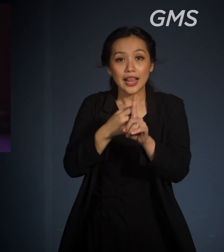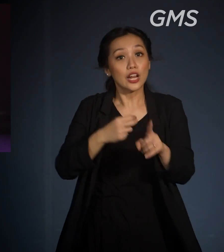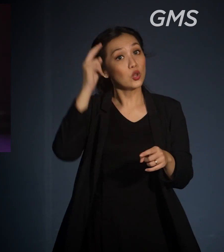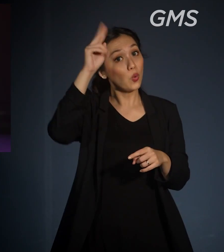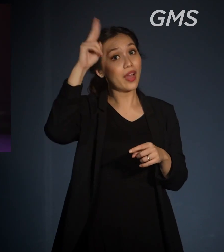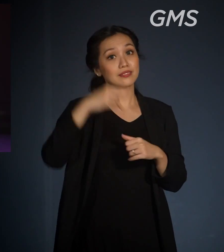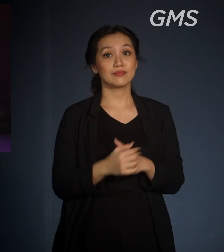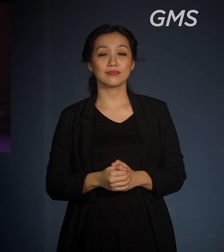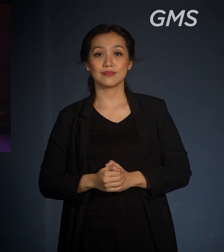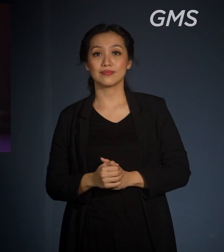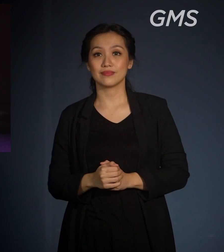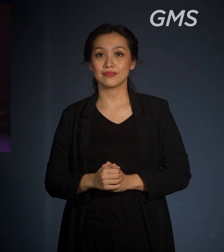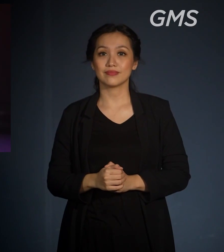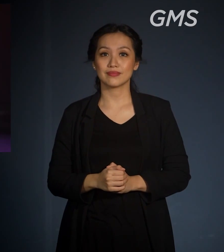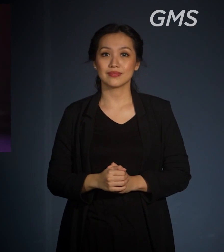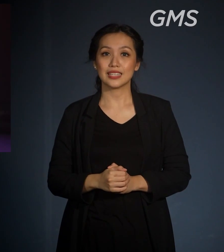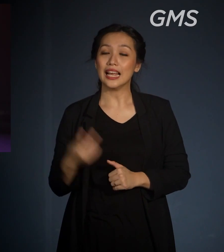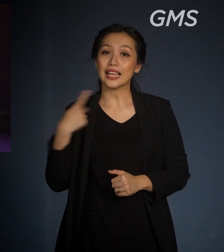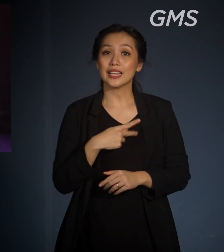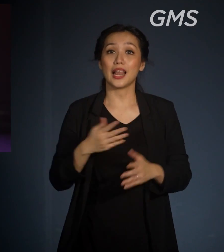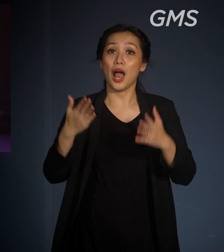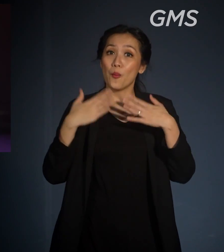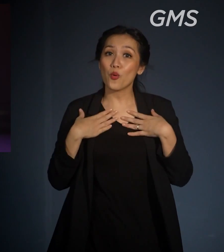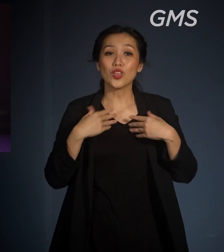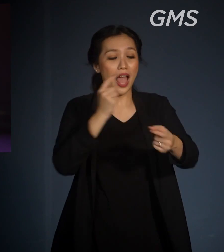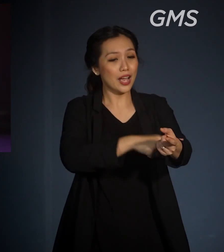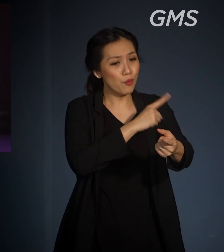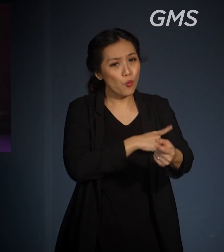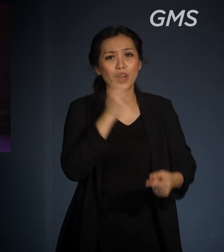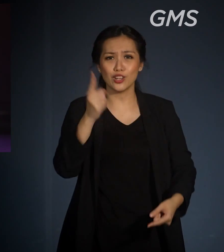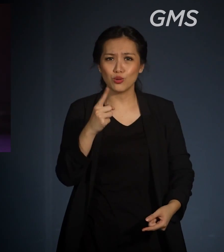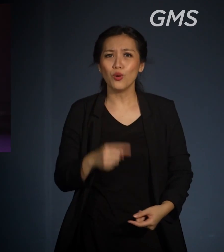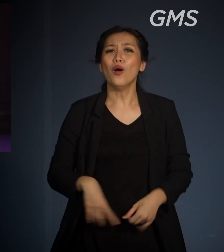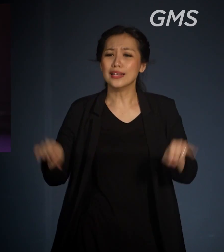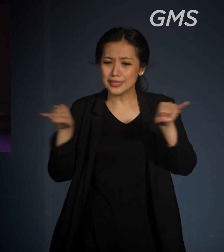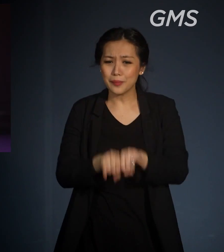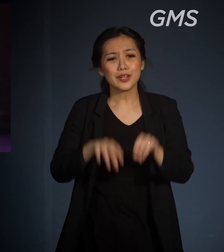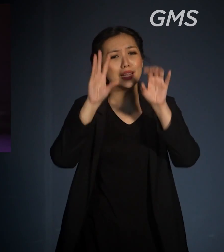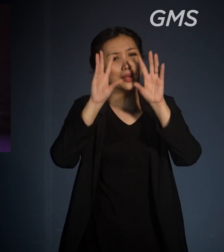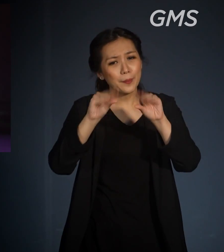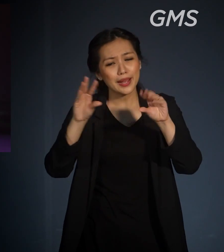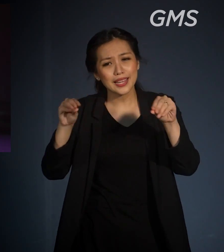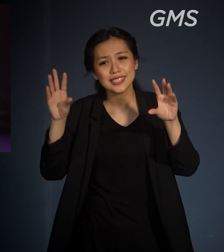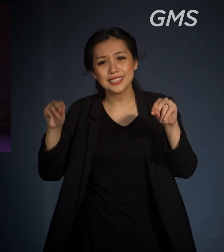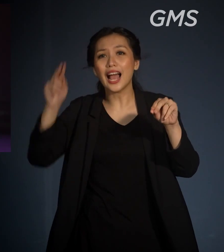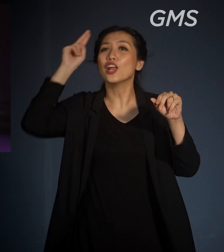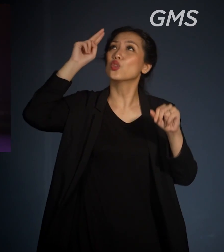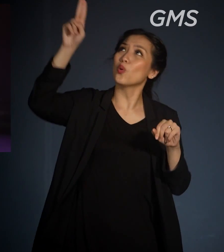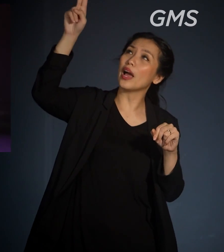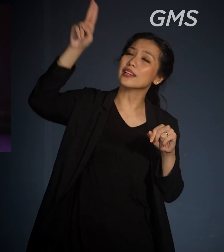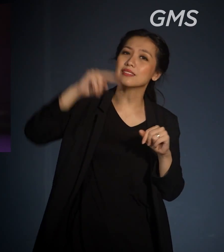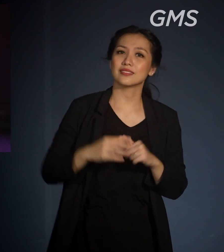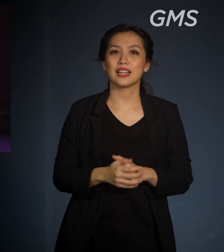ini diciptakan dengan kemampuan bekerja seperti Tuhan bekerja. Kita ini beda